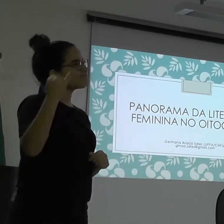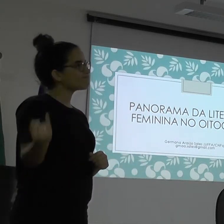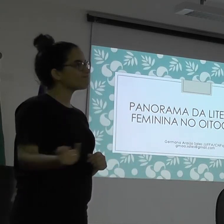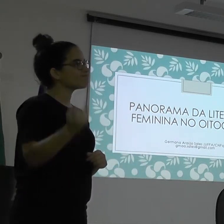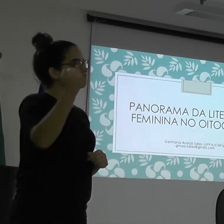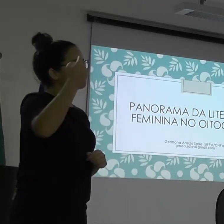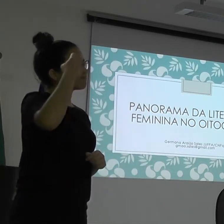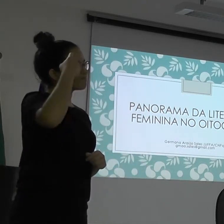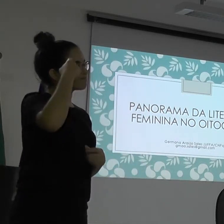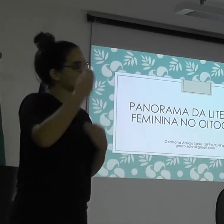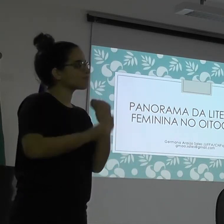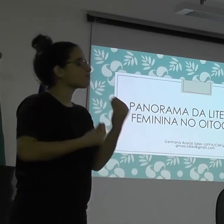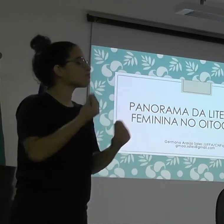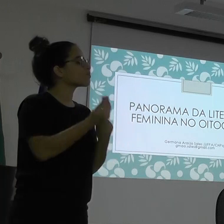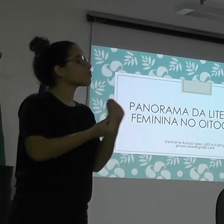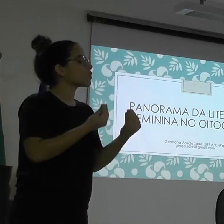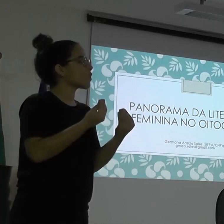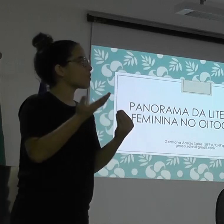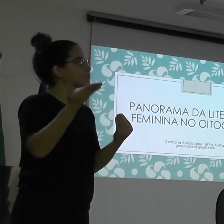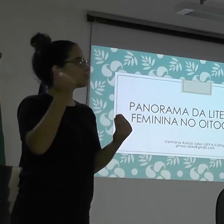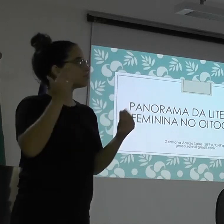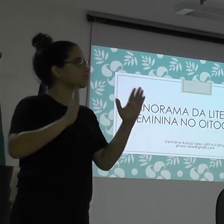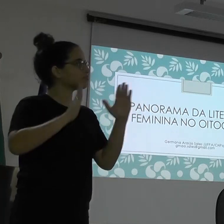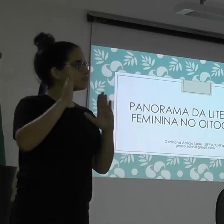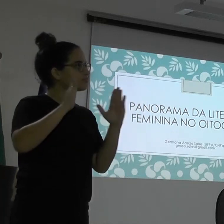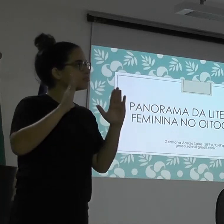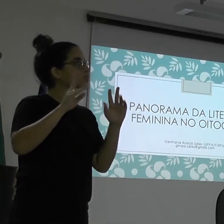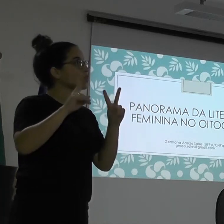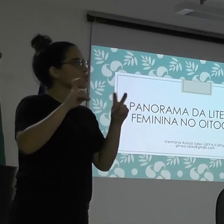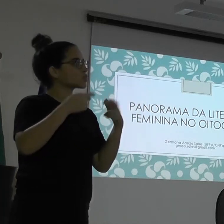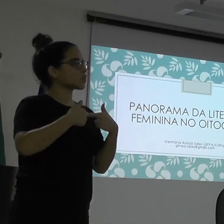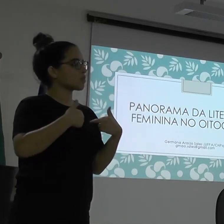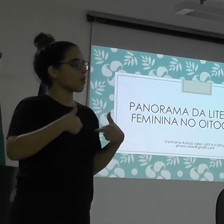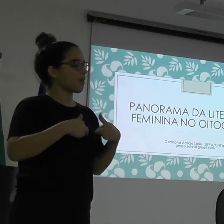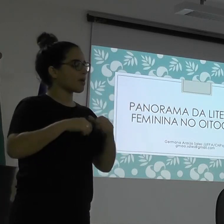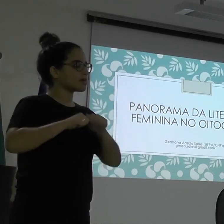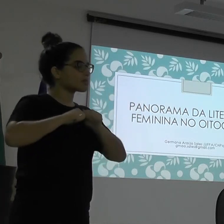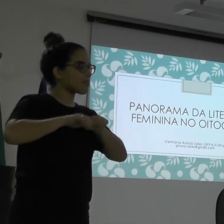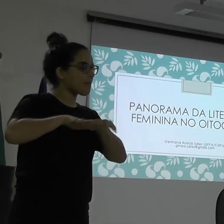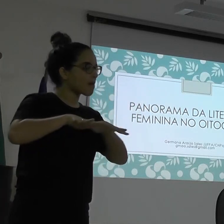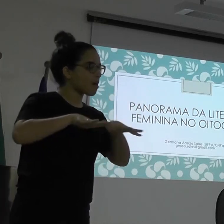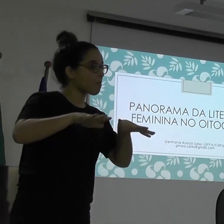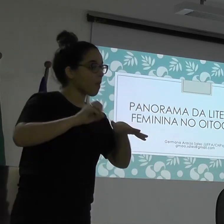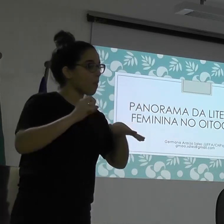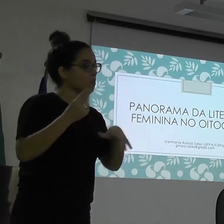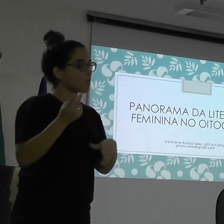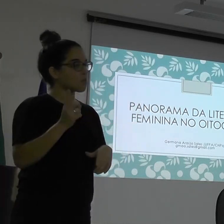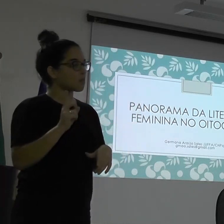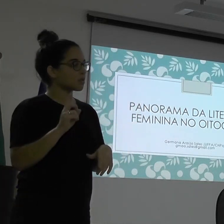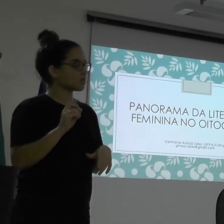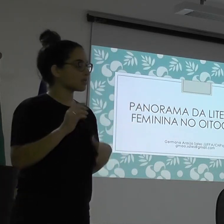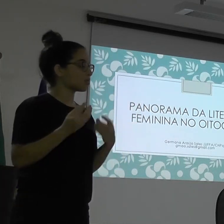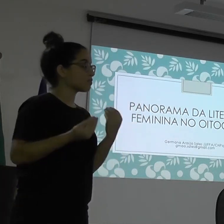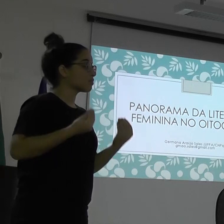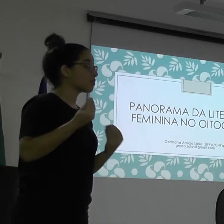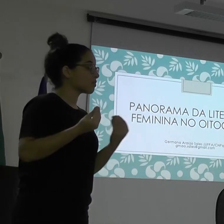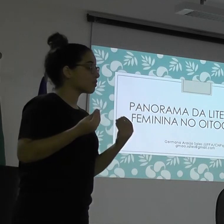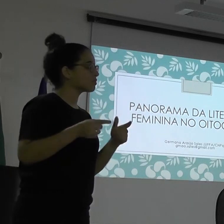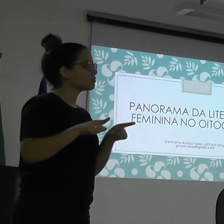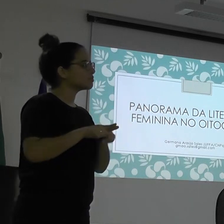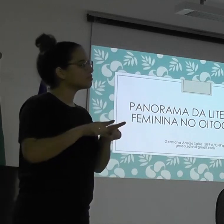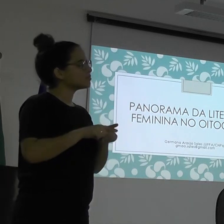um pouco da repercussão da época, né, desse romance, se é que teve, se ele não foi tapado ou não, e